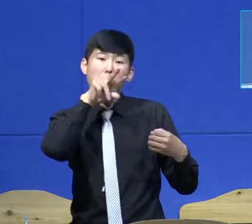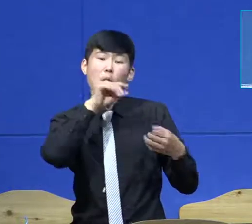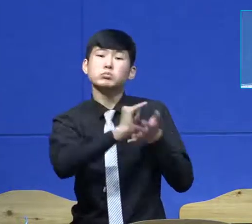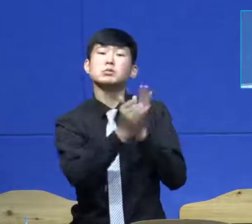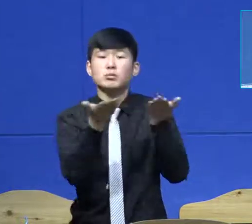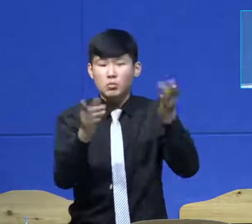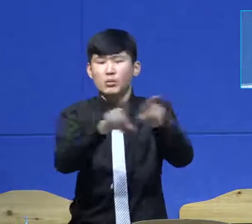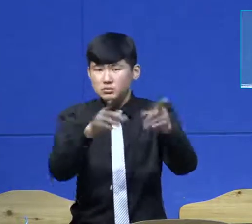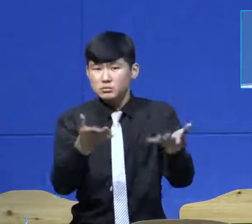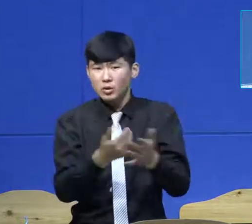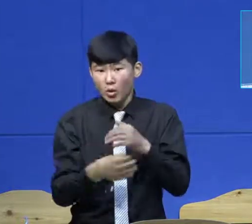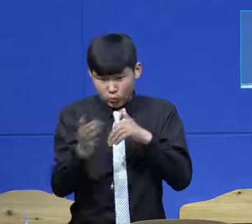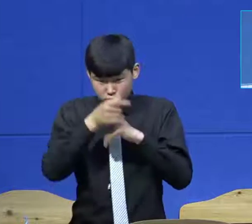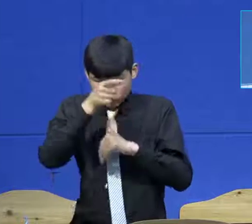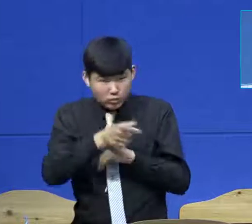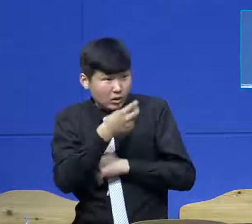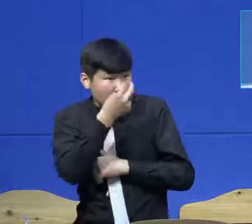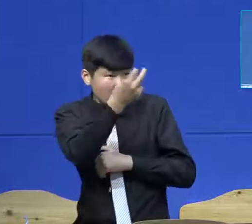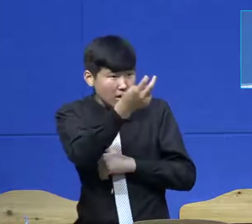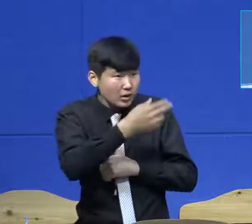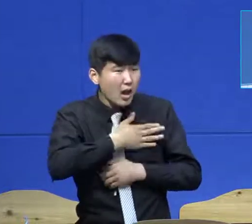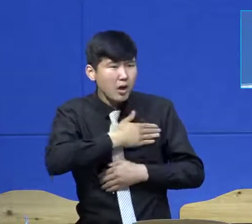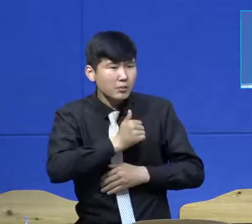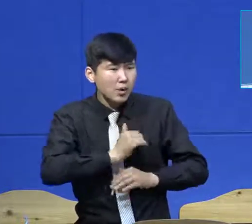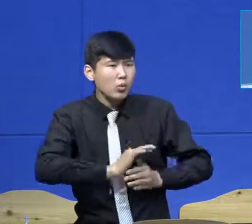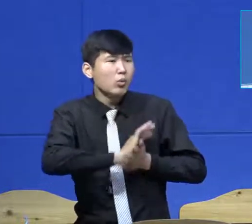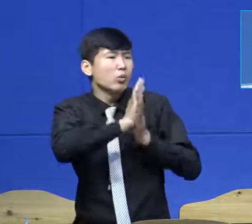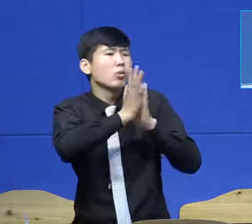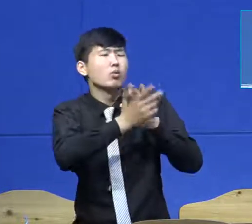Ухчих байгаа хүн дэрийг харах юм бол амь үлдсэн, амь орсон.